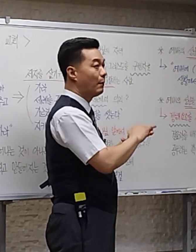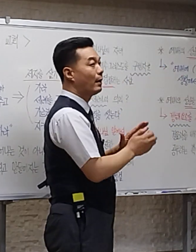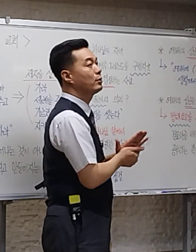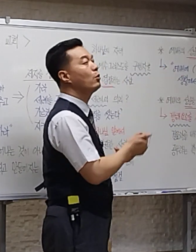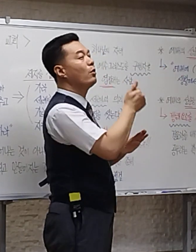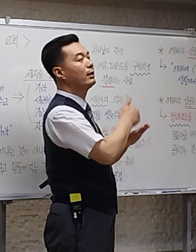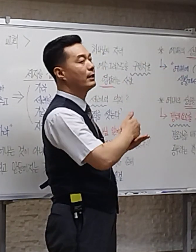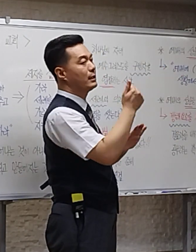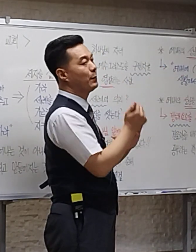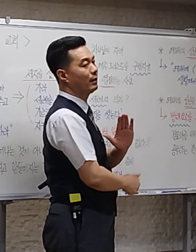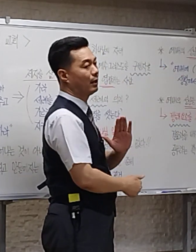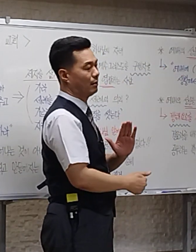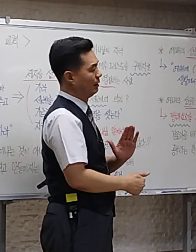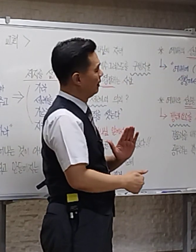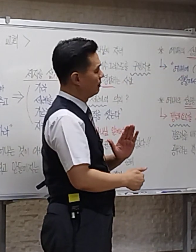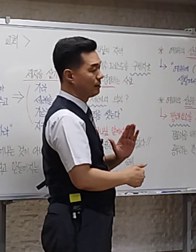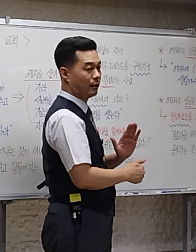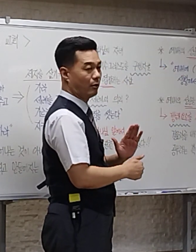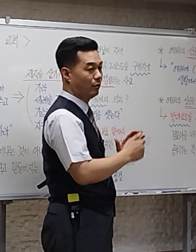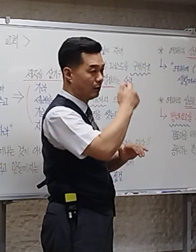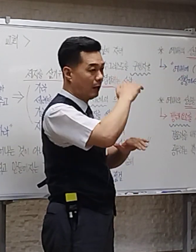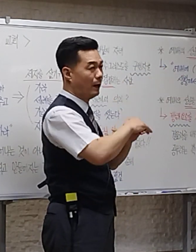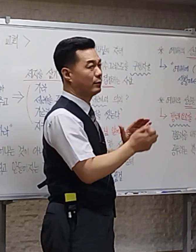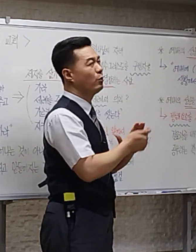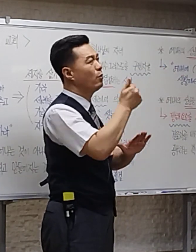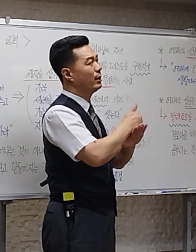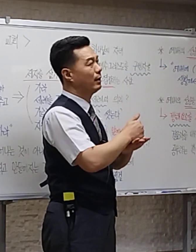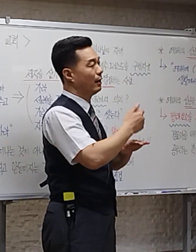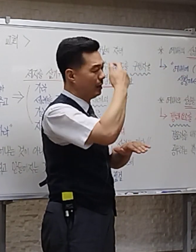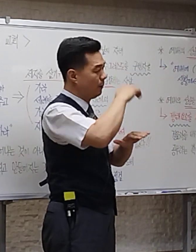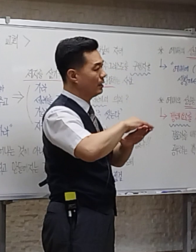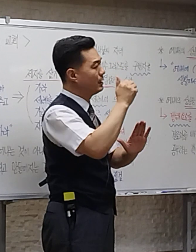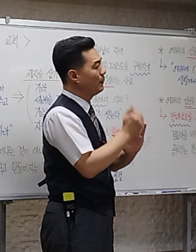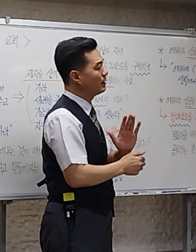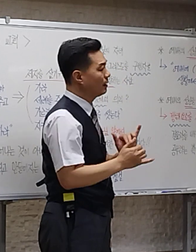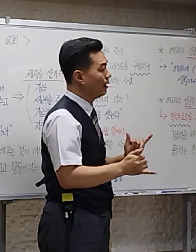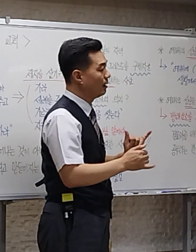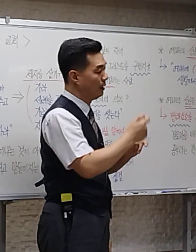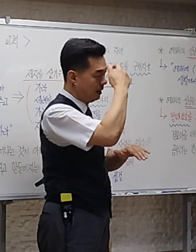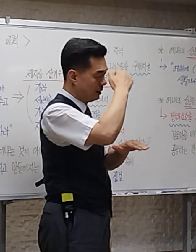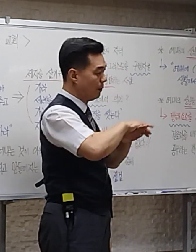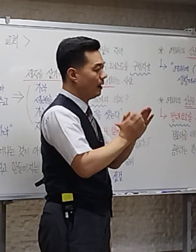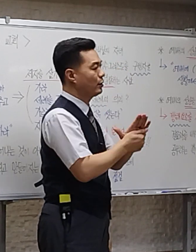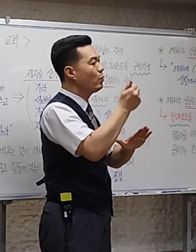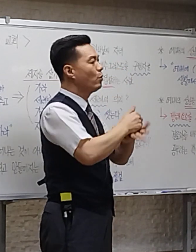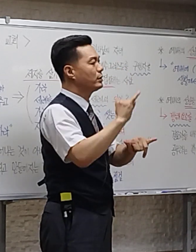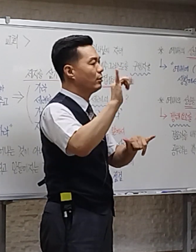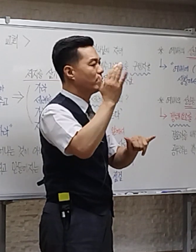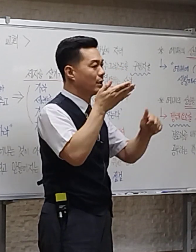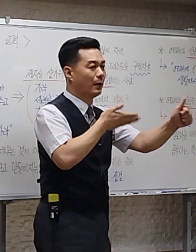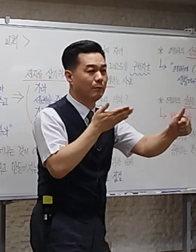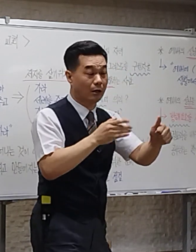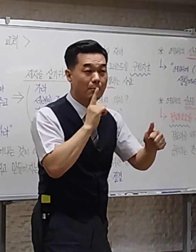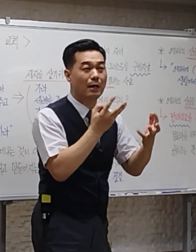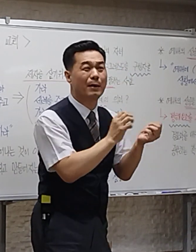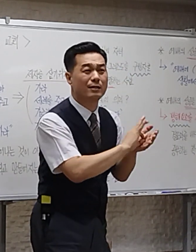예배에 성공한다 실패한다. 글쎄요. 예배에 성공한다. 예배에 실패자다. 예배의 성공자 되시기 바랍니다. 이 말 많이